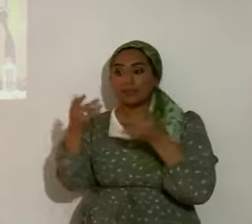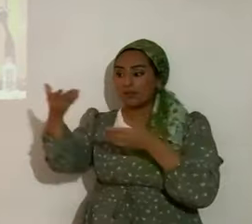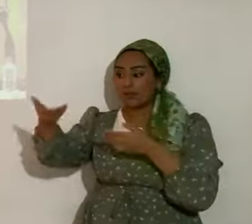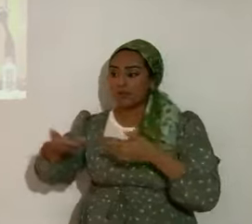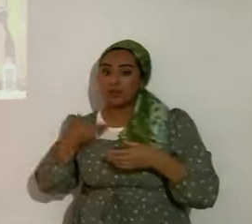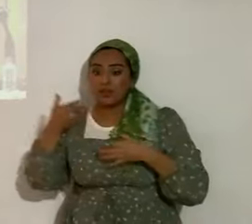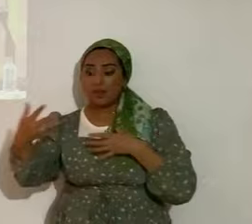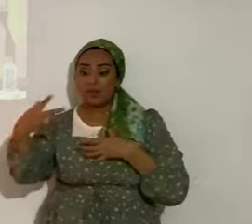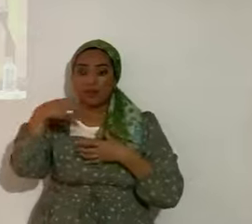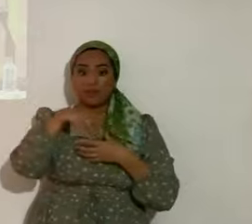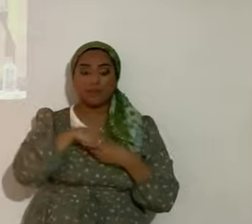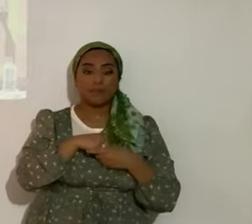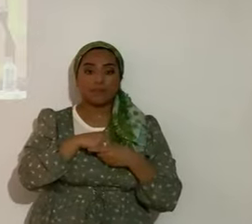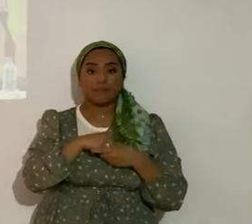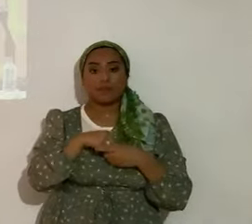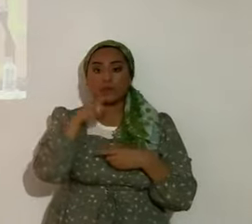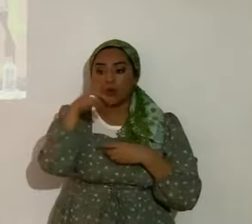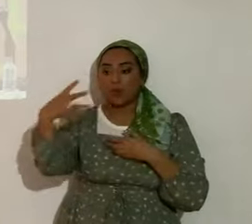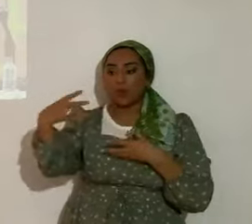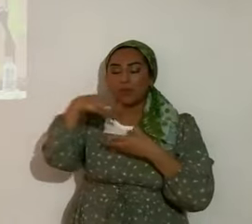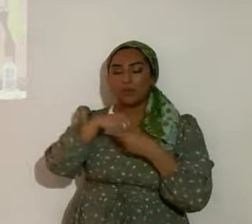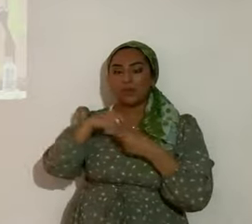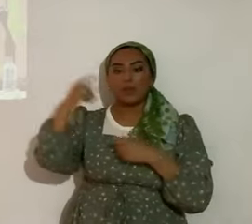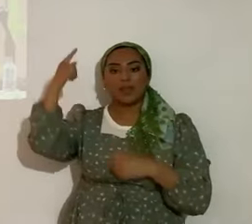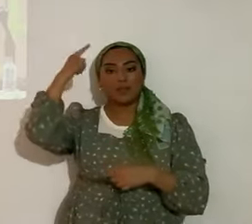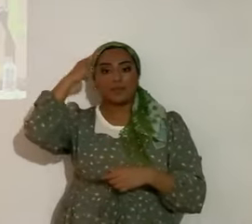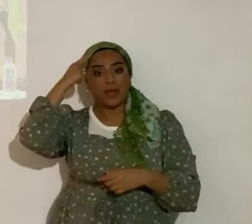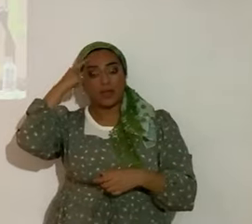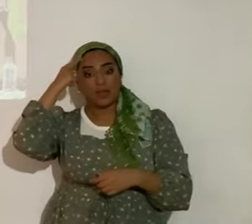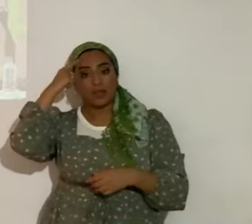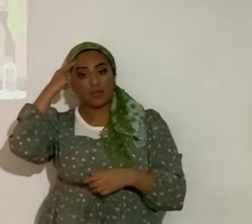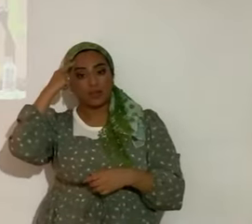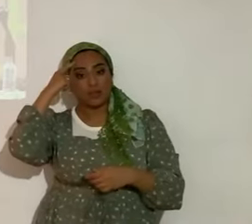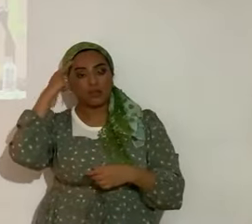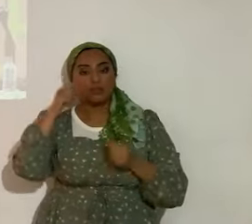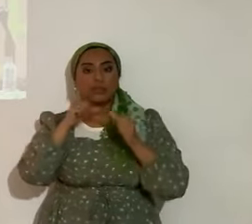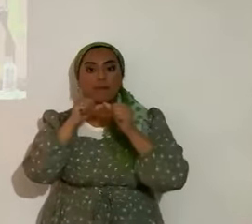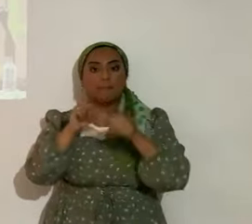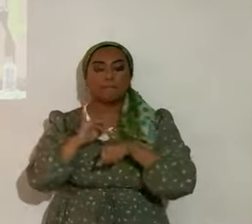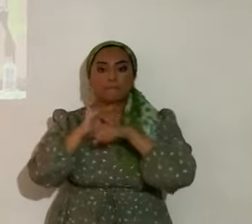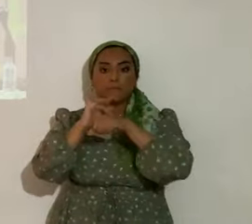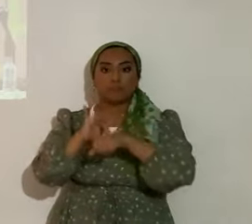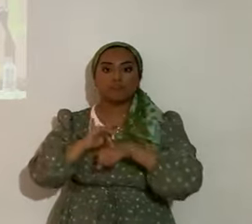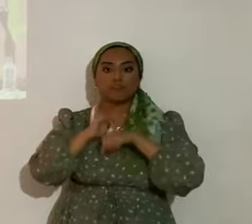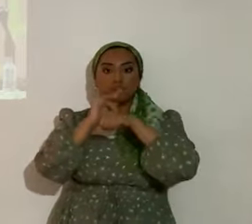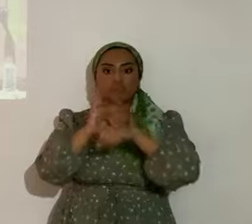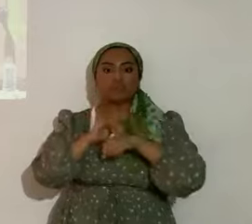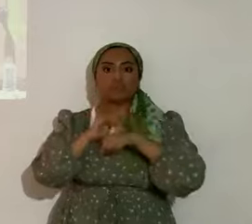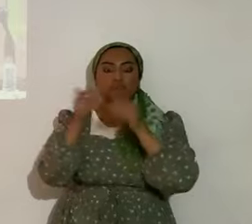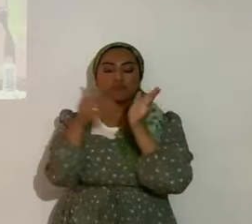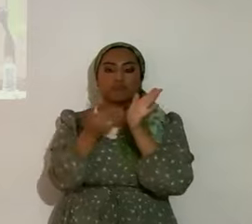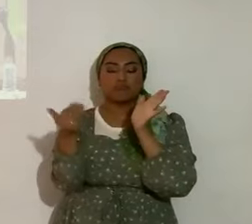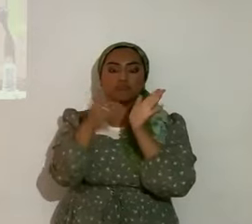él, entonces tú lo incorporas a tu mente y así persiste esa actitud.